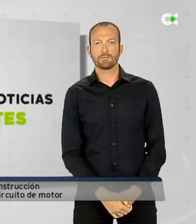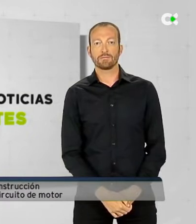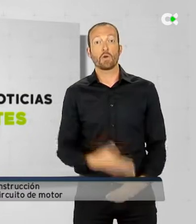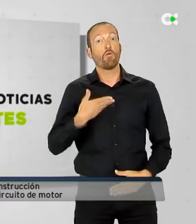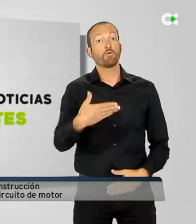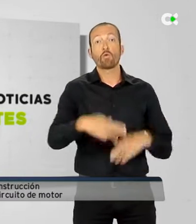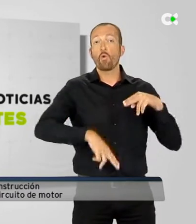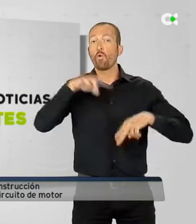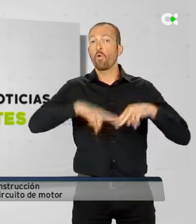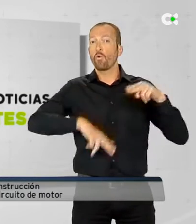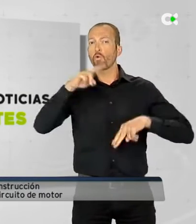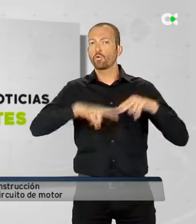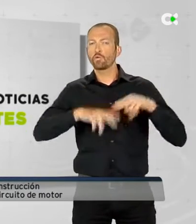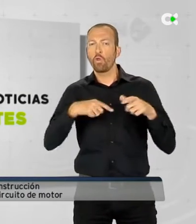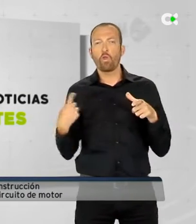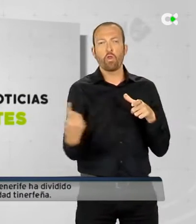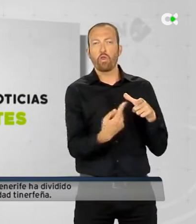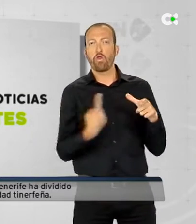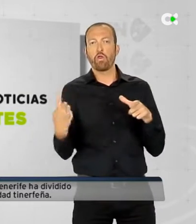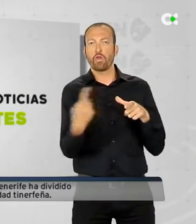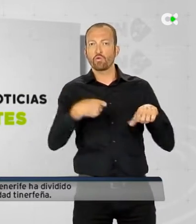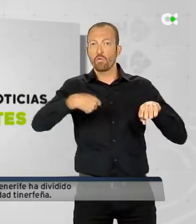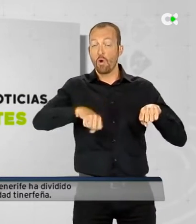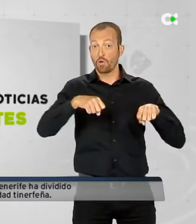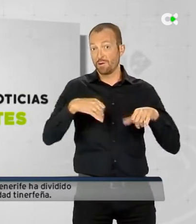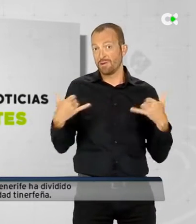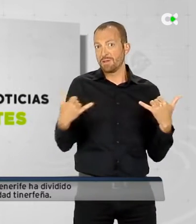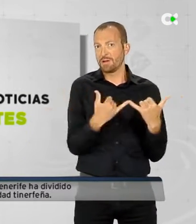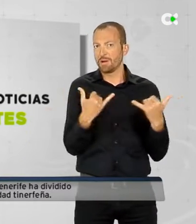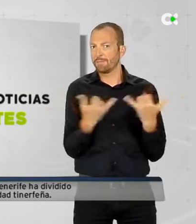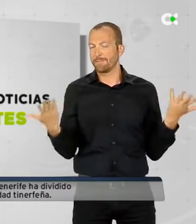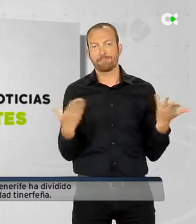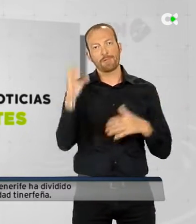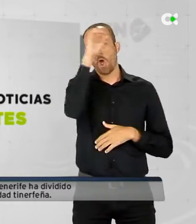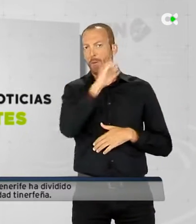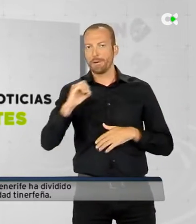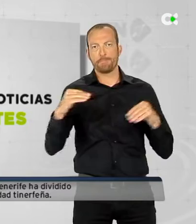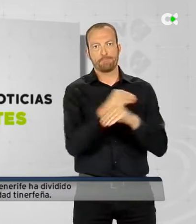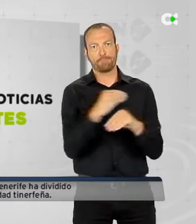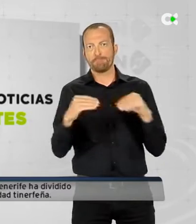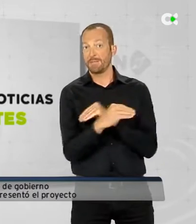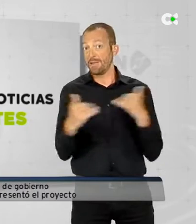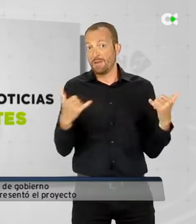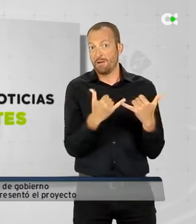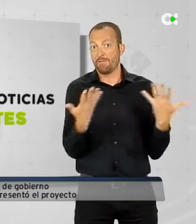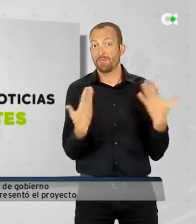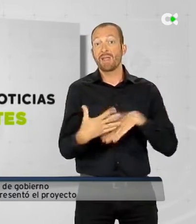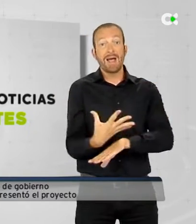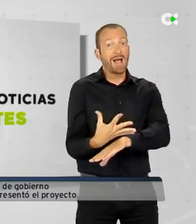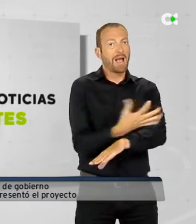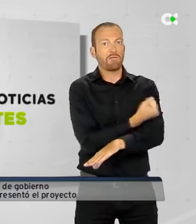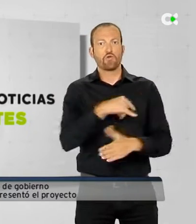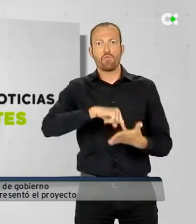La construcción del futuro circuito de motor de la isla de Tenerife ha dividido a la sociedad tinerfeña. El grupo de gobierno en el